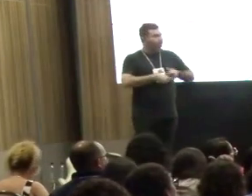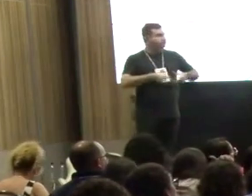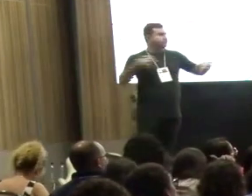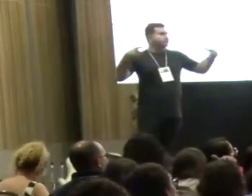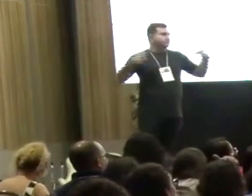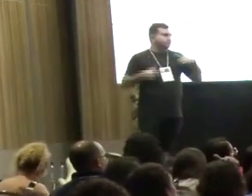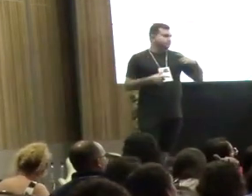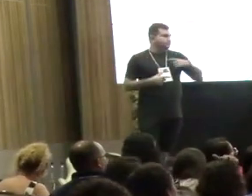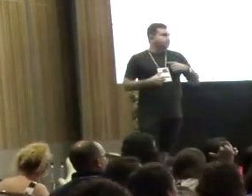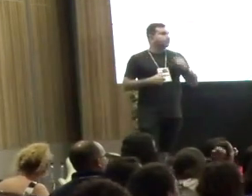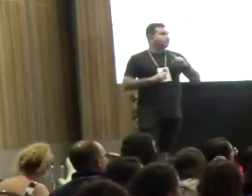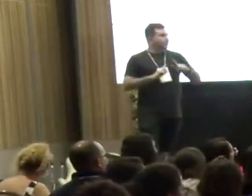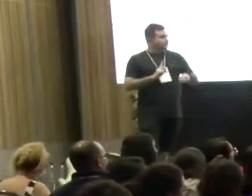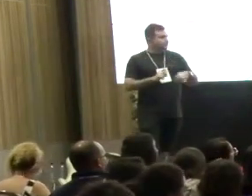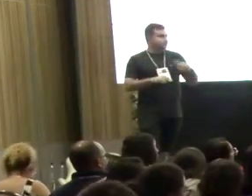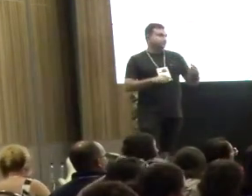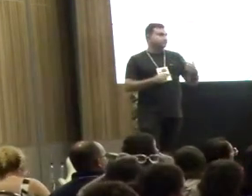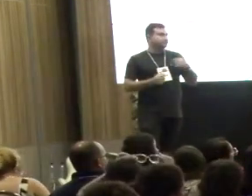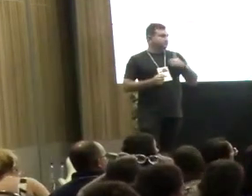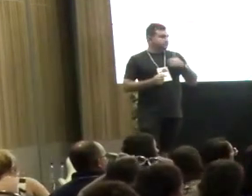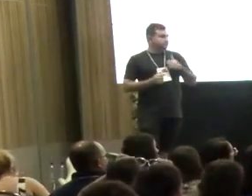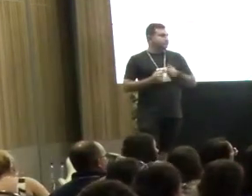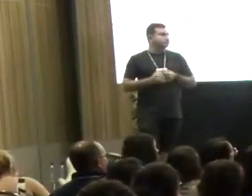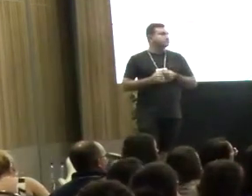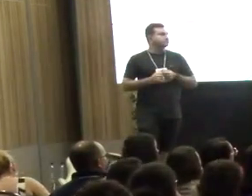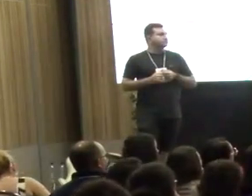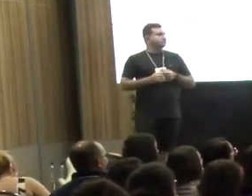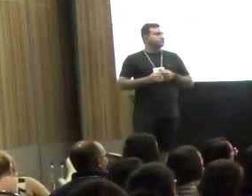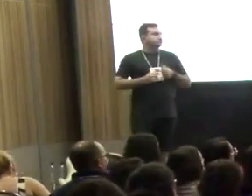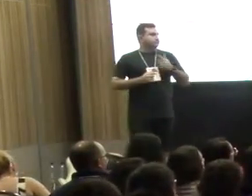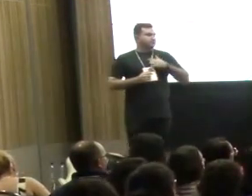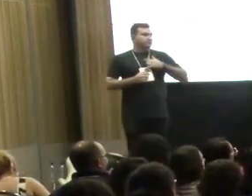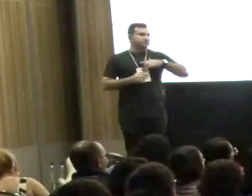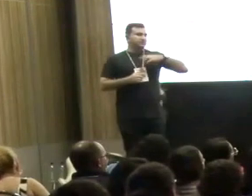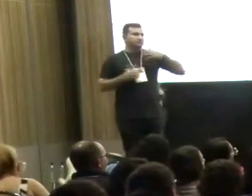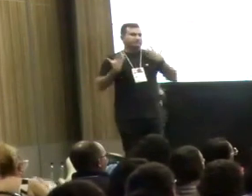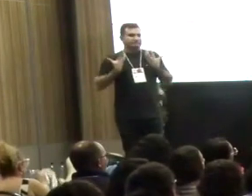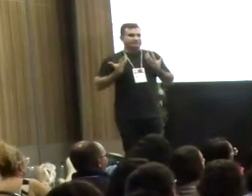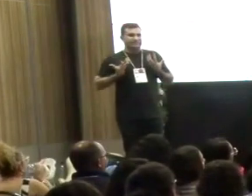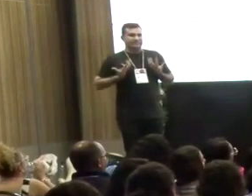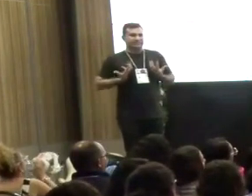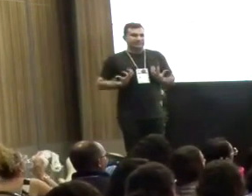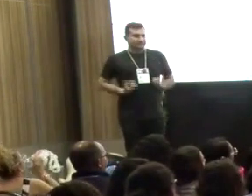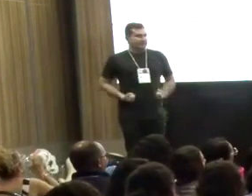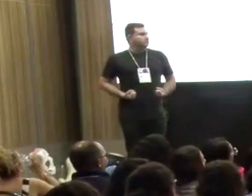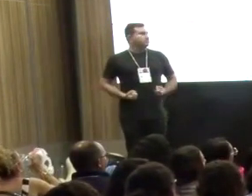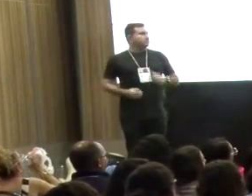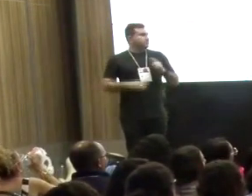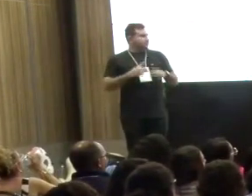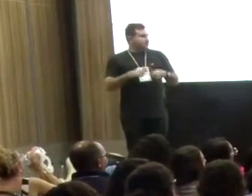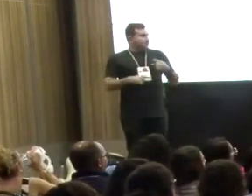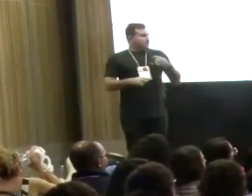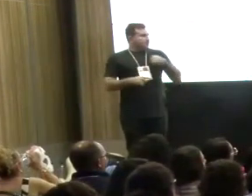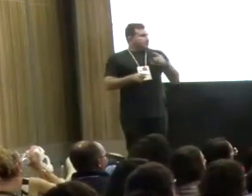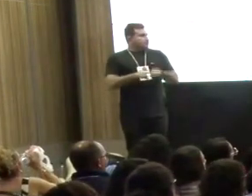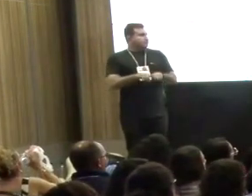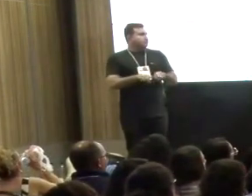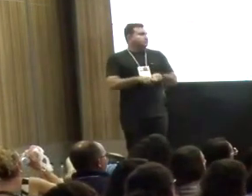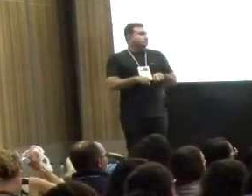eu entreguei, que a gente saneou, eu estava exausta. Porque o agente